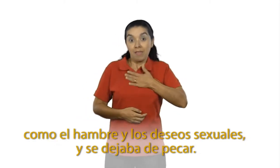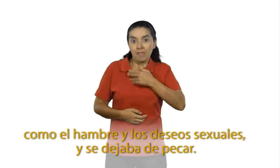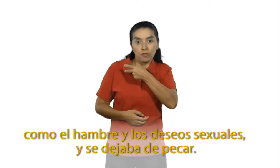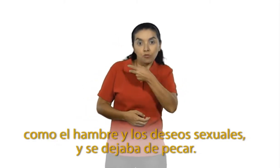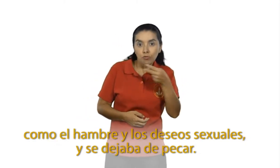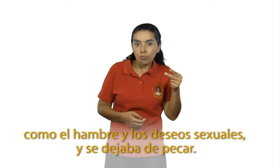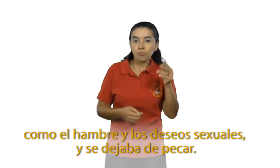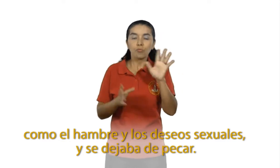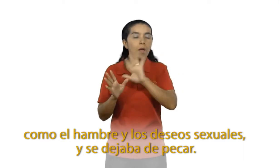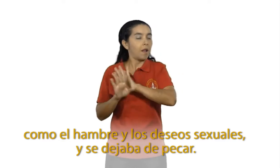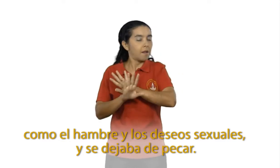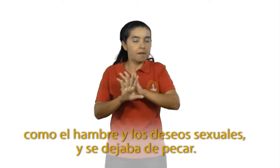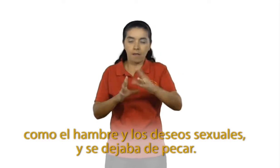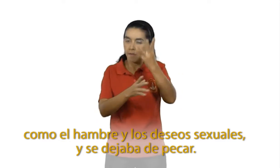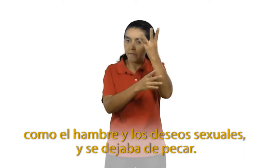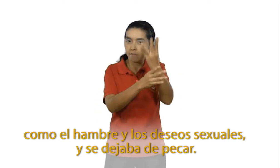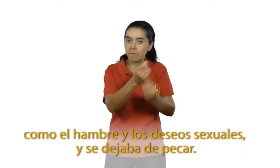sexuales, y se dejaba de pecar.